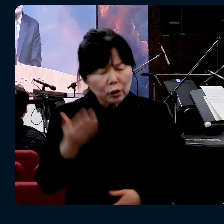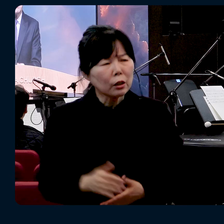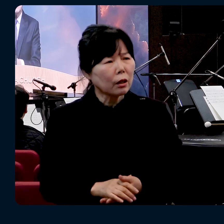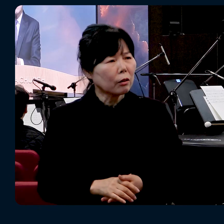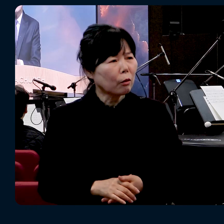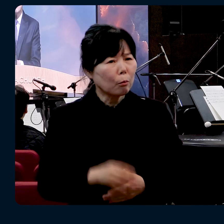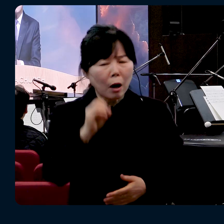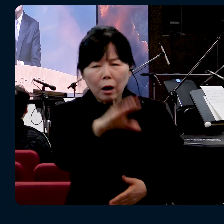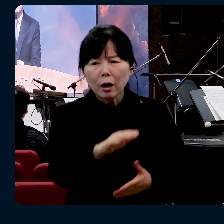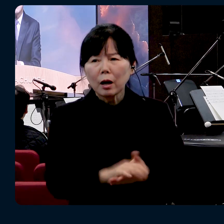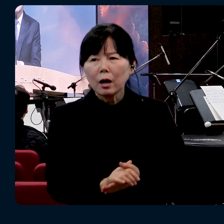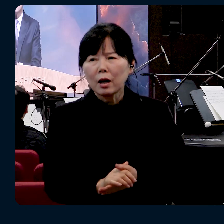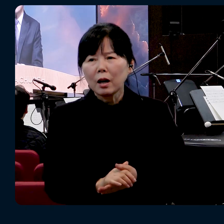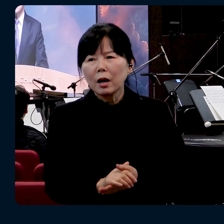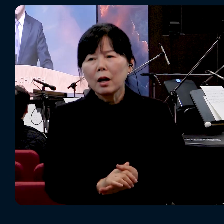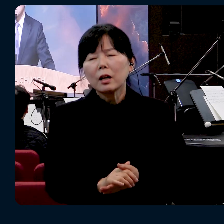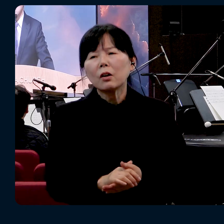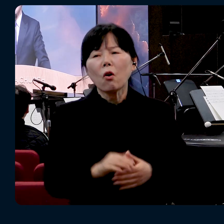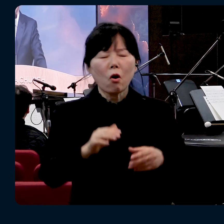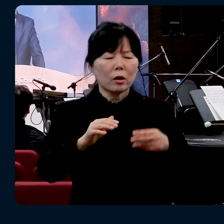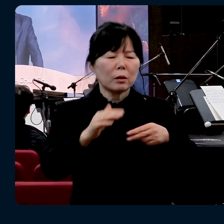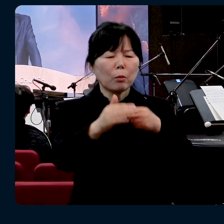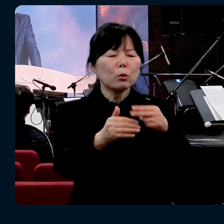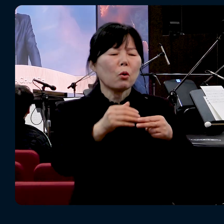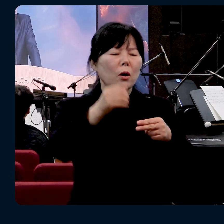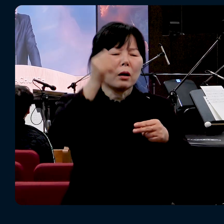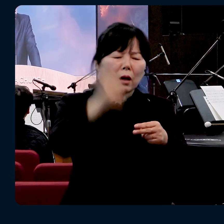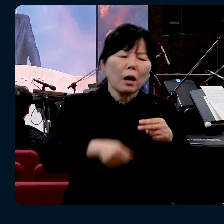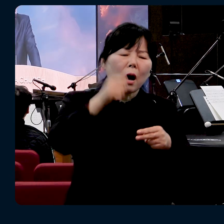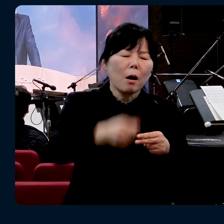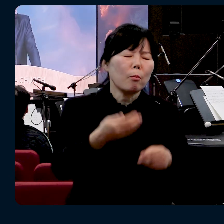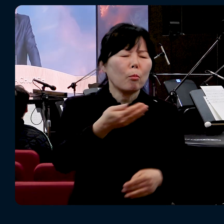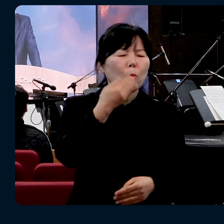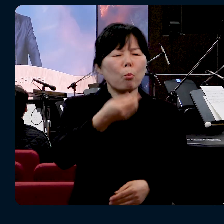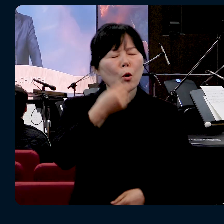왜냐면 그것 깨서 먹고 사는 사람이 너무 많은 거예요.